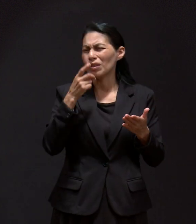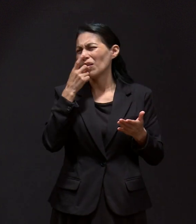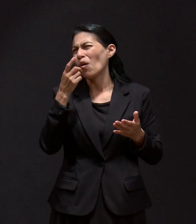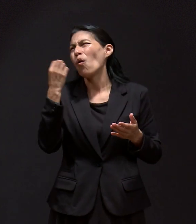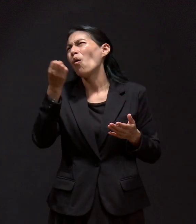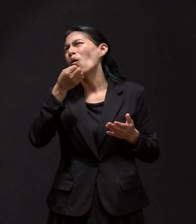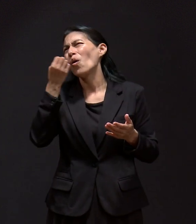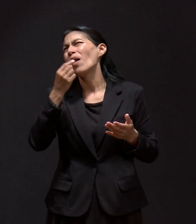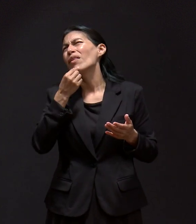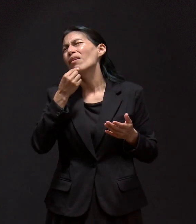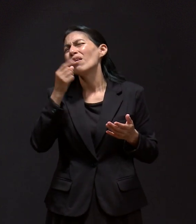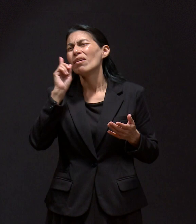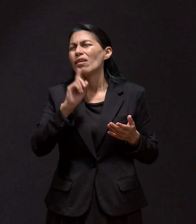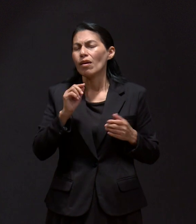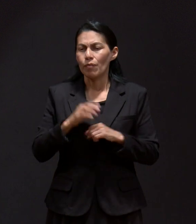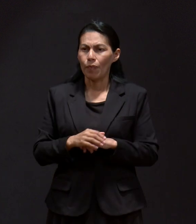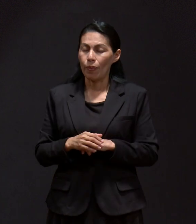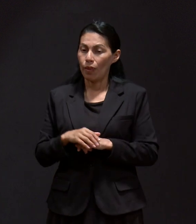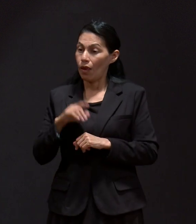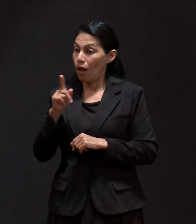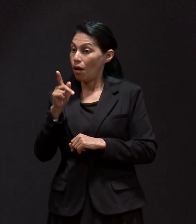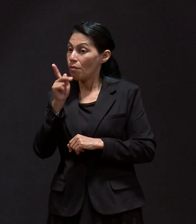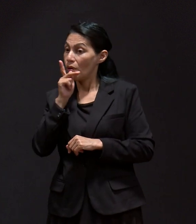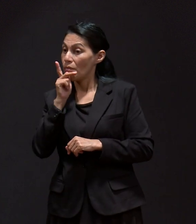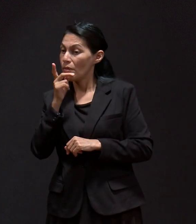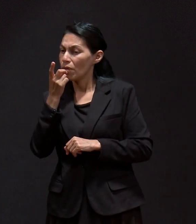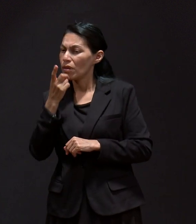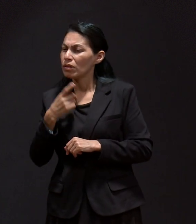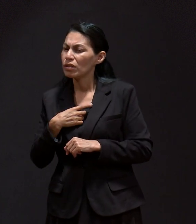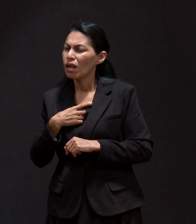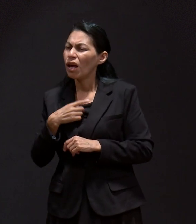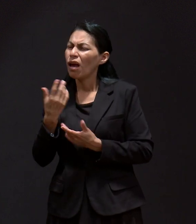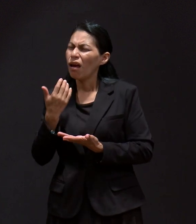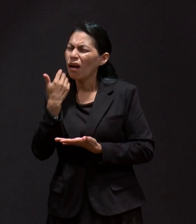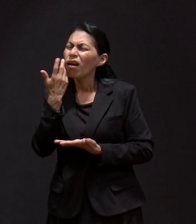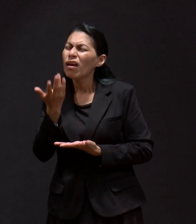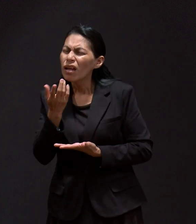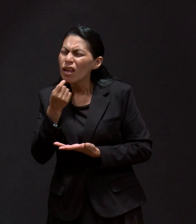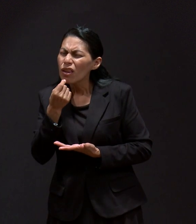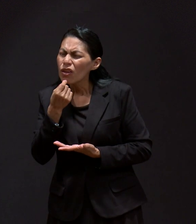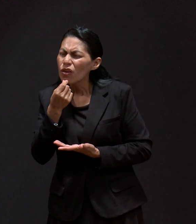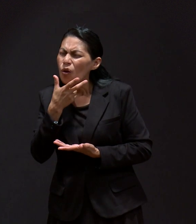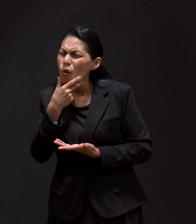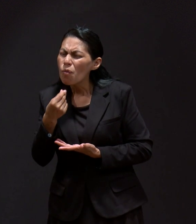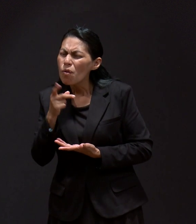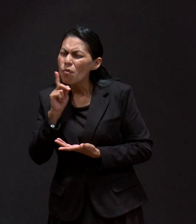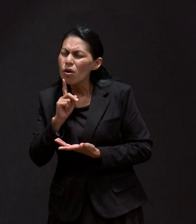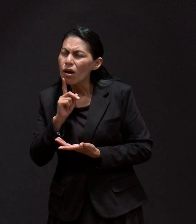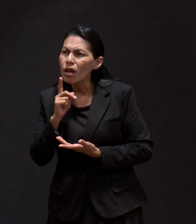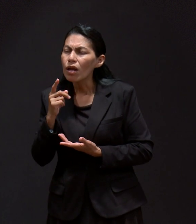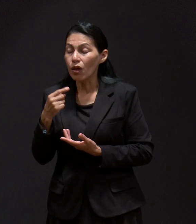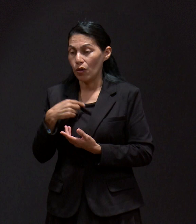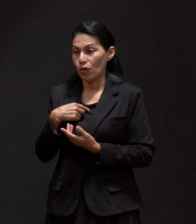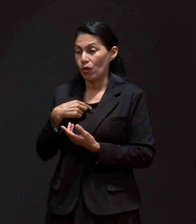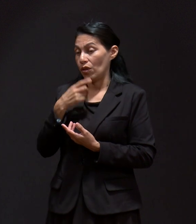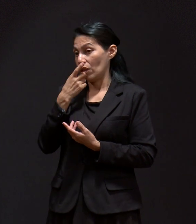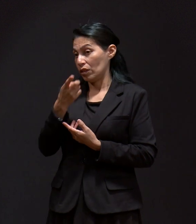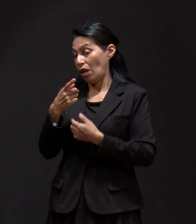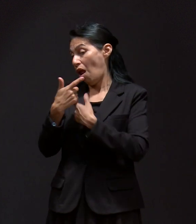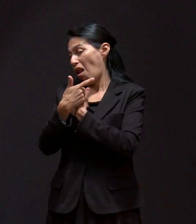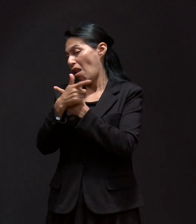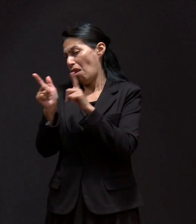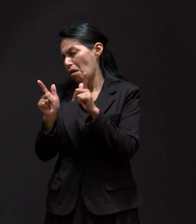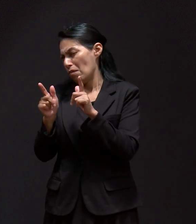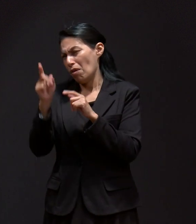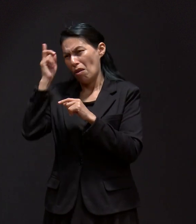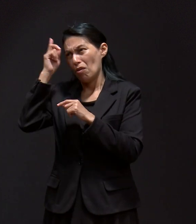tú que quieres un niño o una niña y mi respuesta hacia él siempre fue lo que dios quiera' lo que dios quiera